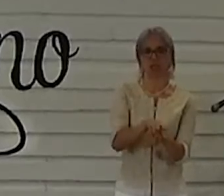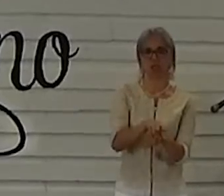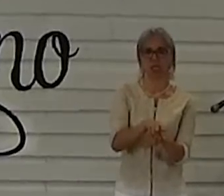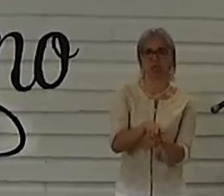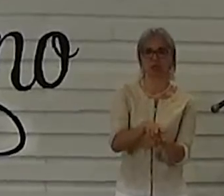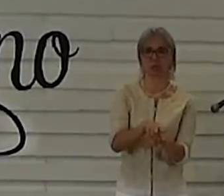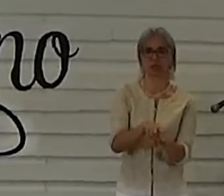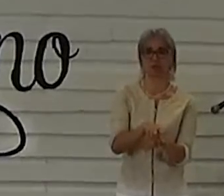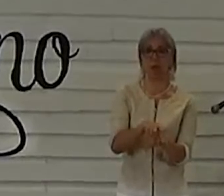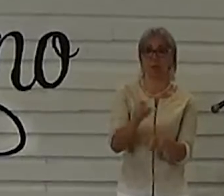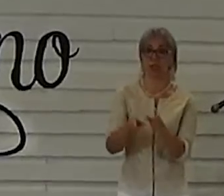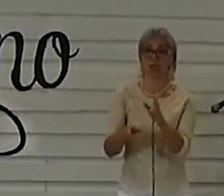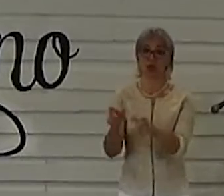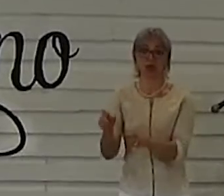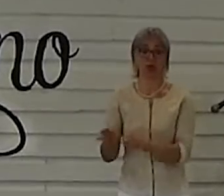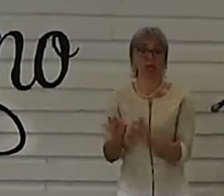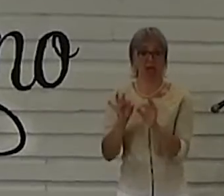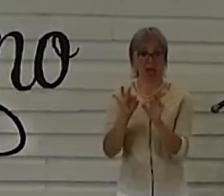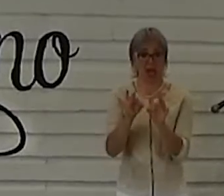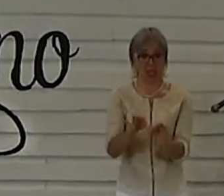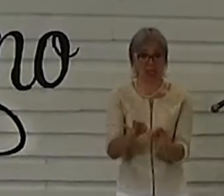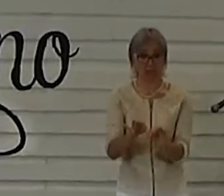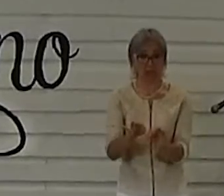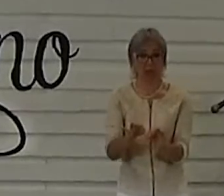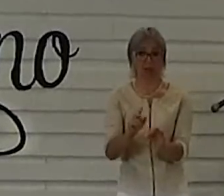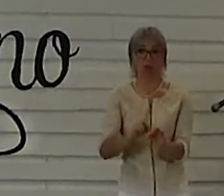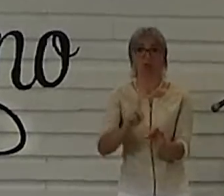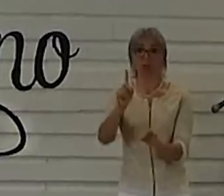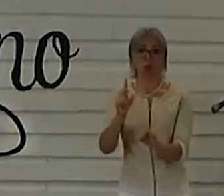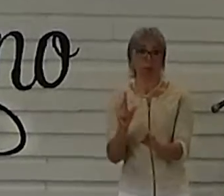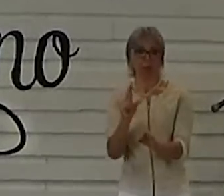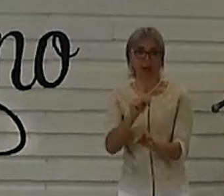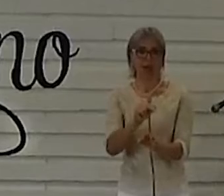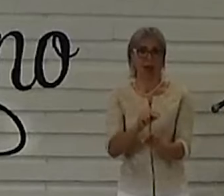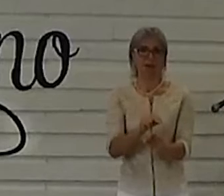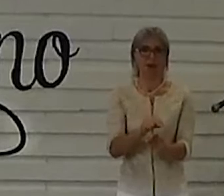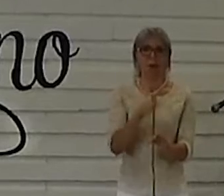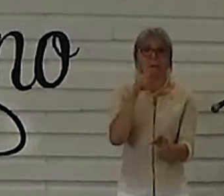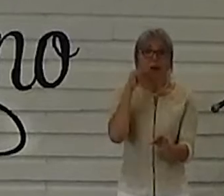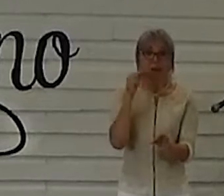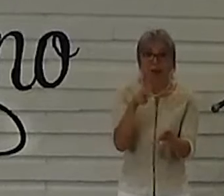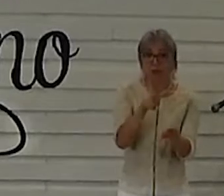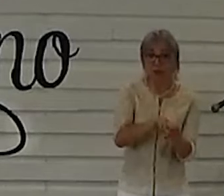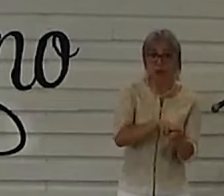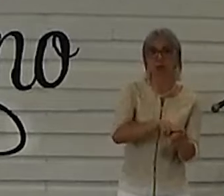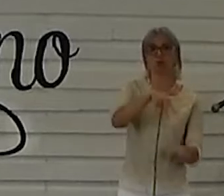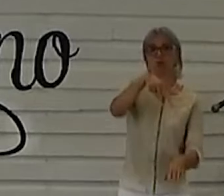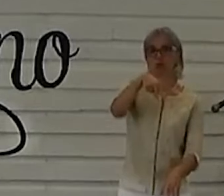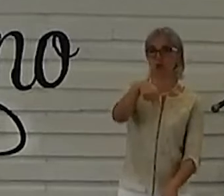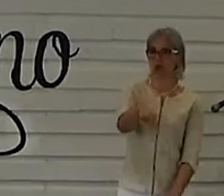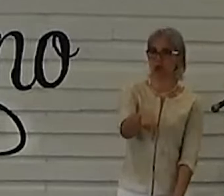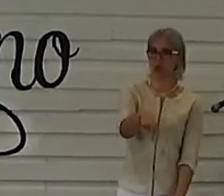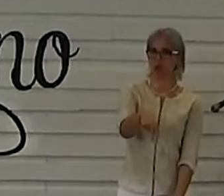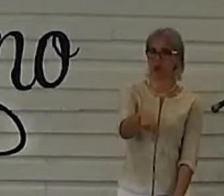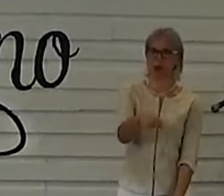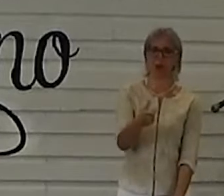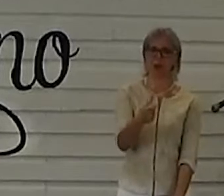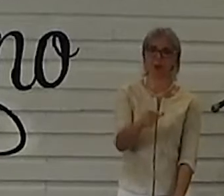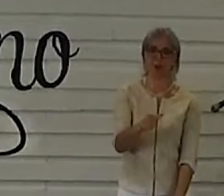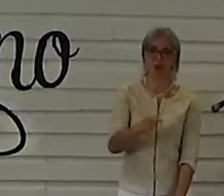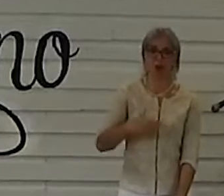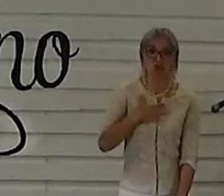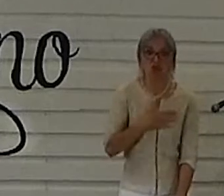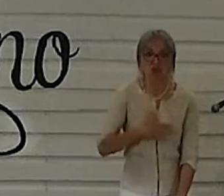letto. Talmente che gli parlava del Signore, gli gioiva, lui stava bene, si sedeva, mangiava, era